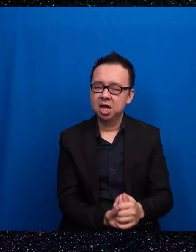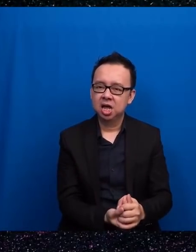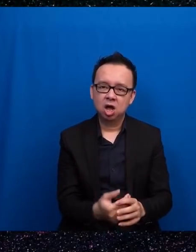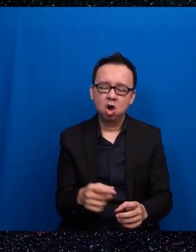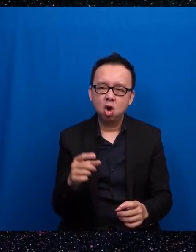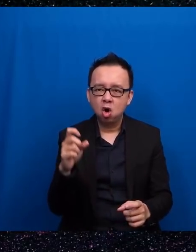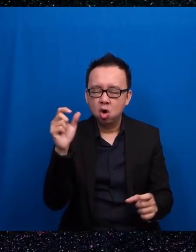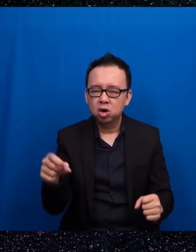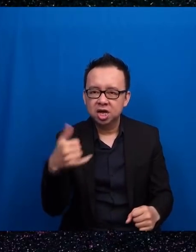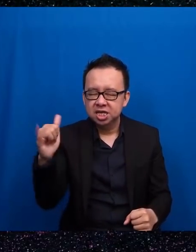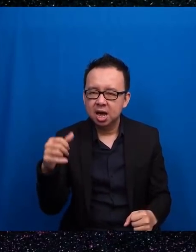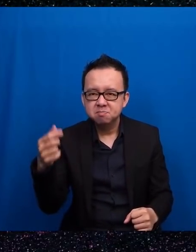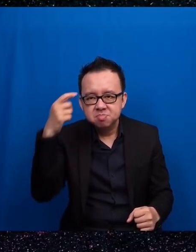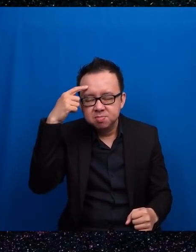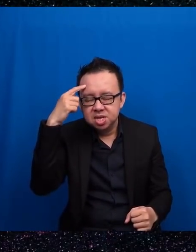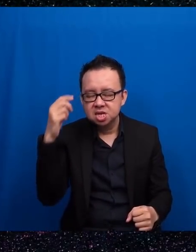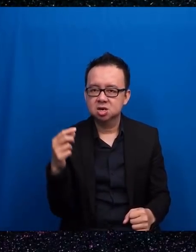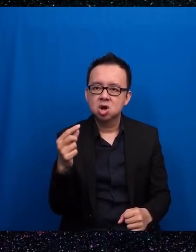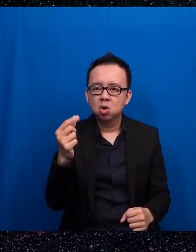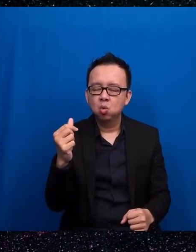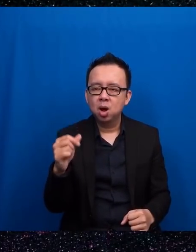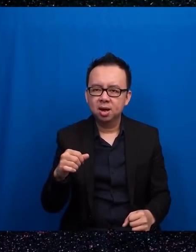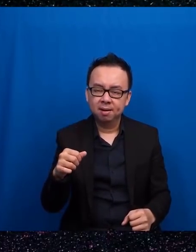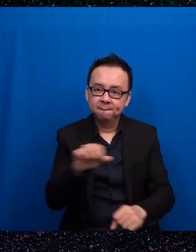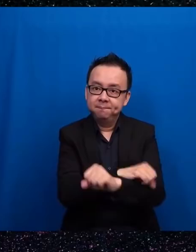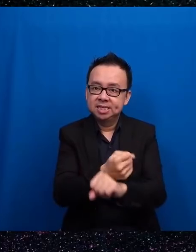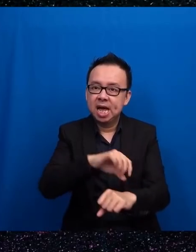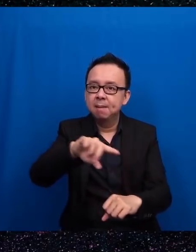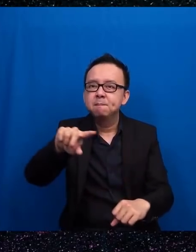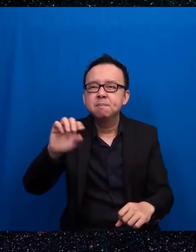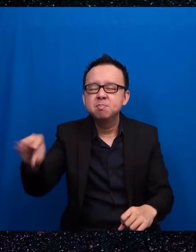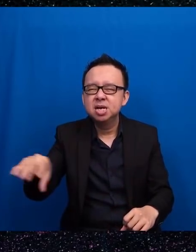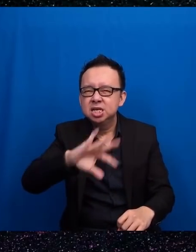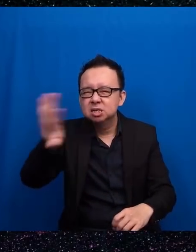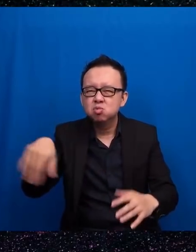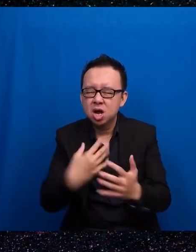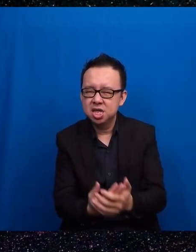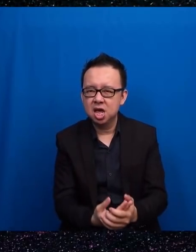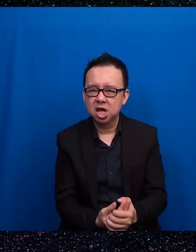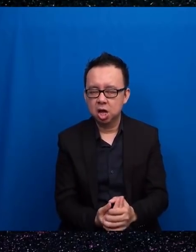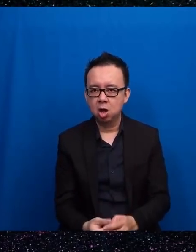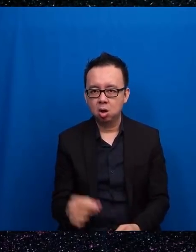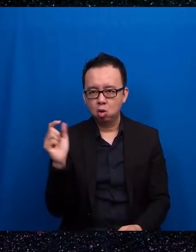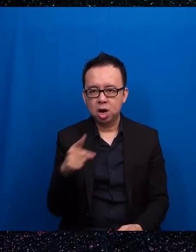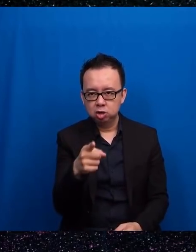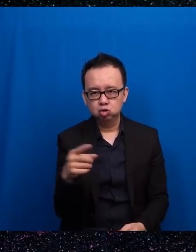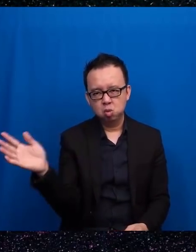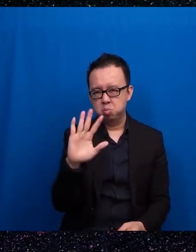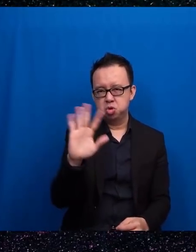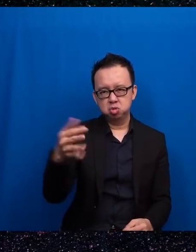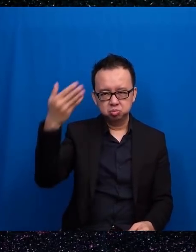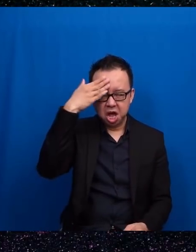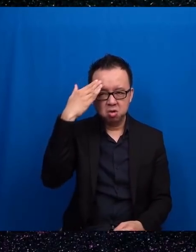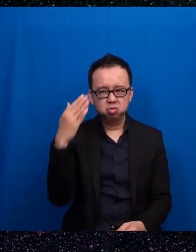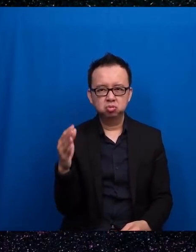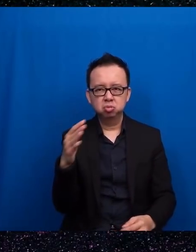memegang teguh dengan keyakinan bahwa uang bisa membeli segala sesuatu. Orang seperti itu belum tahu apa-apa.